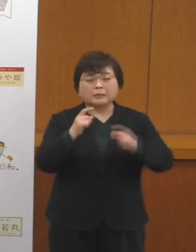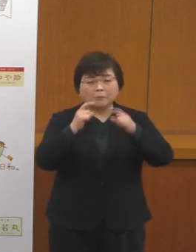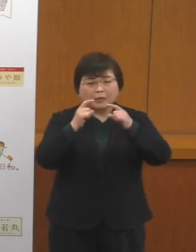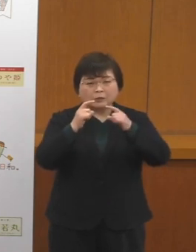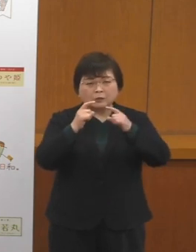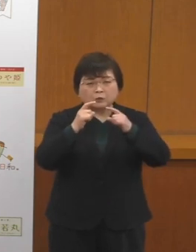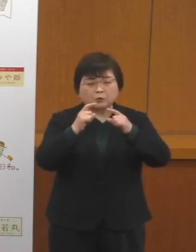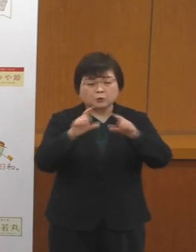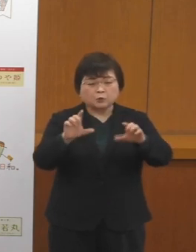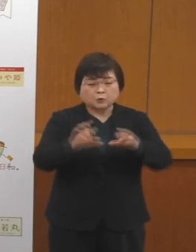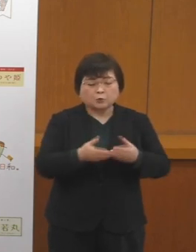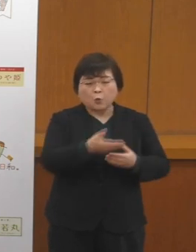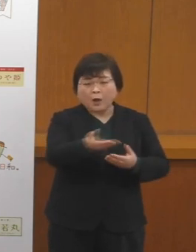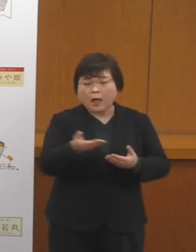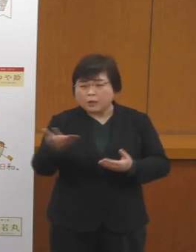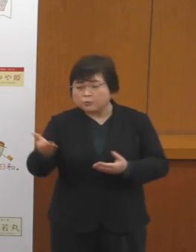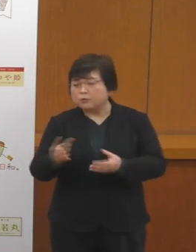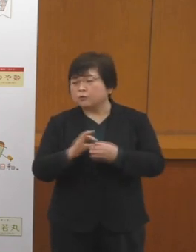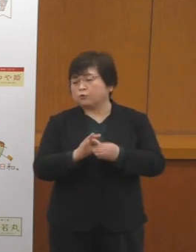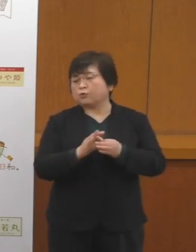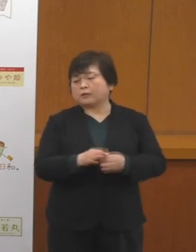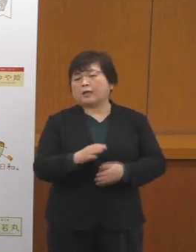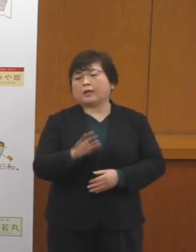について申し上げます